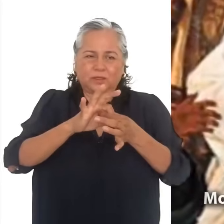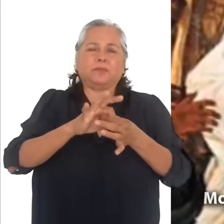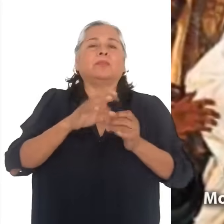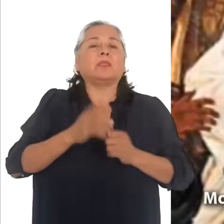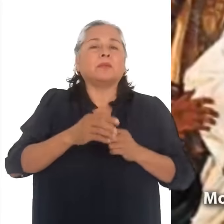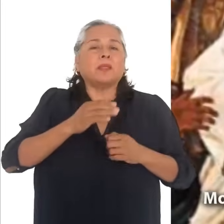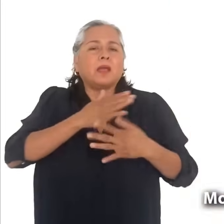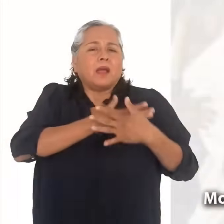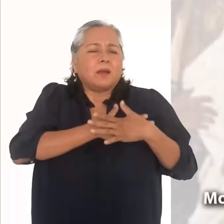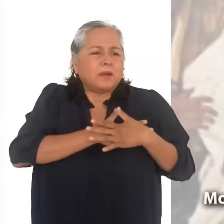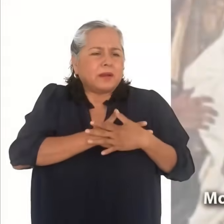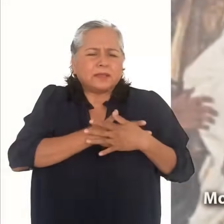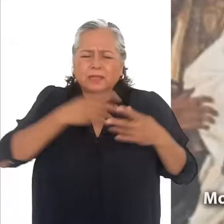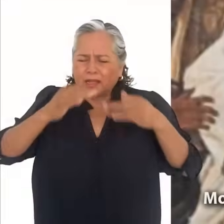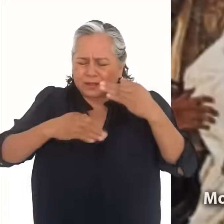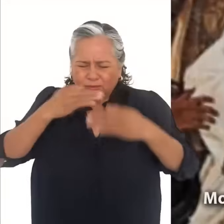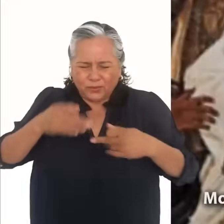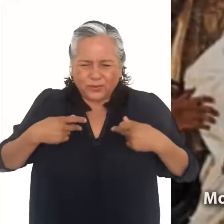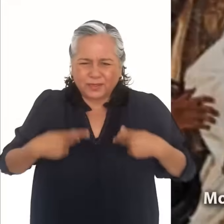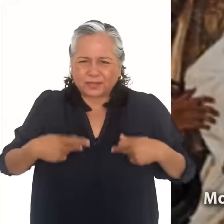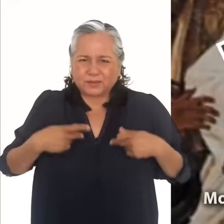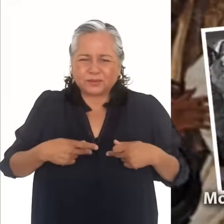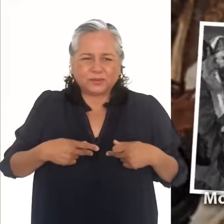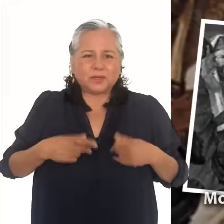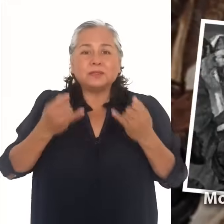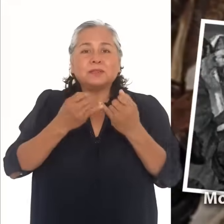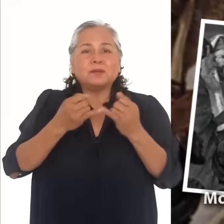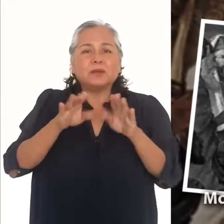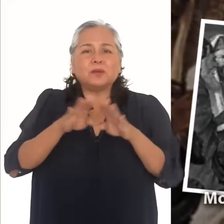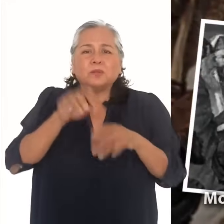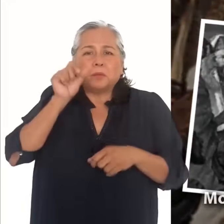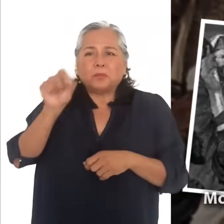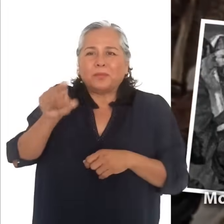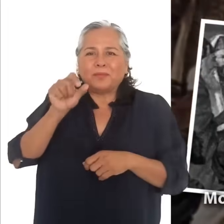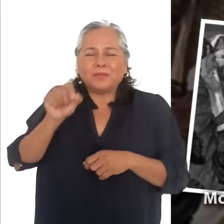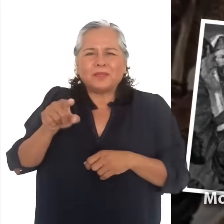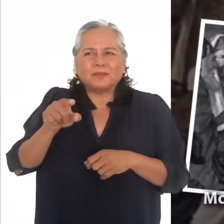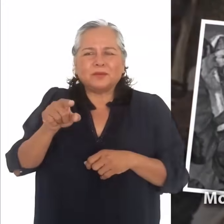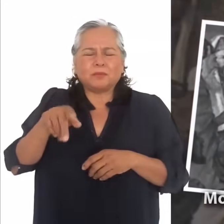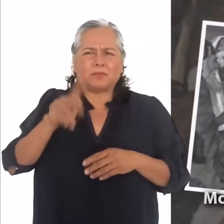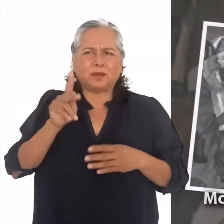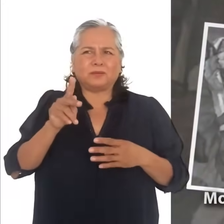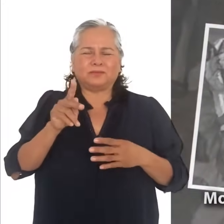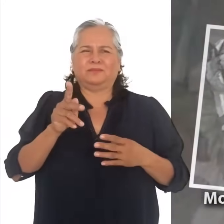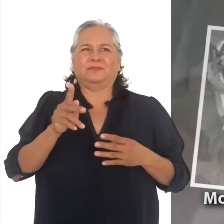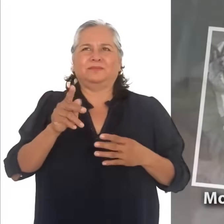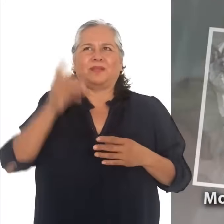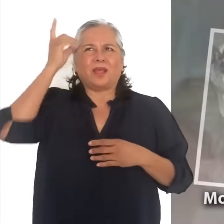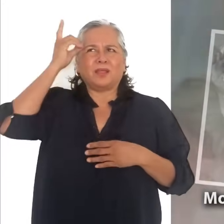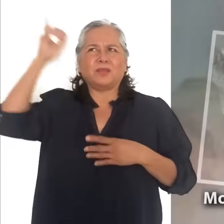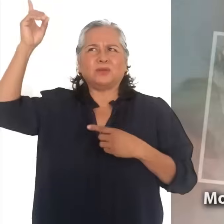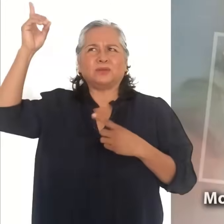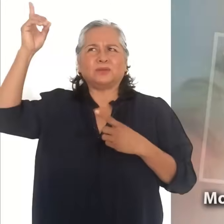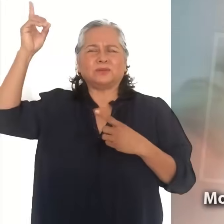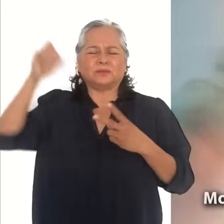al prójimo como a ti mismo. Y ya no nos parece tan evidente como el primero. San Juan